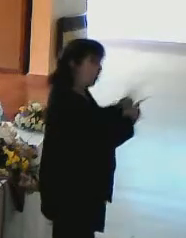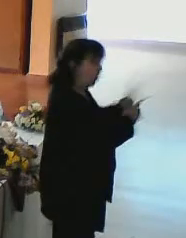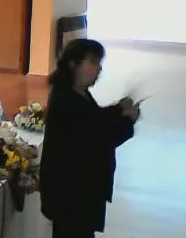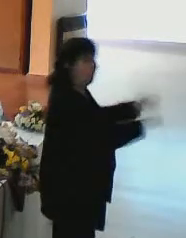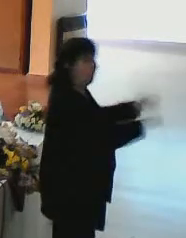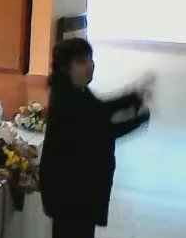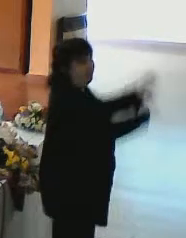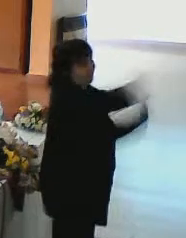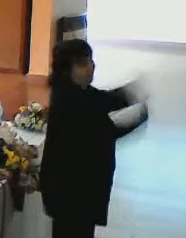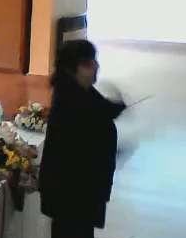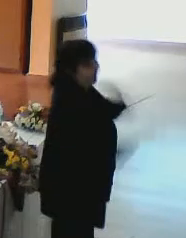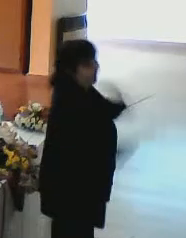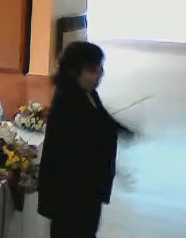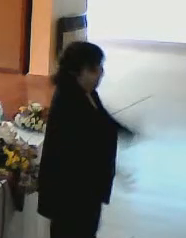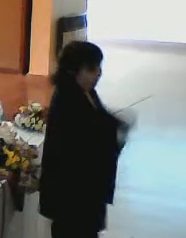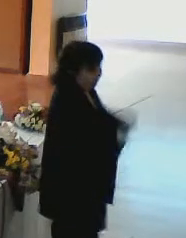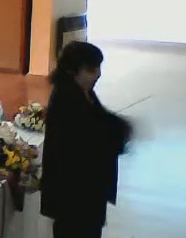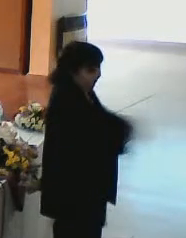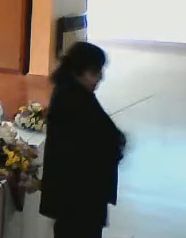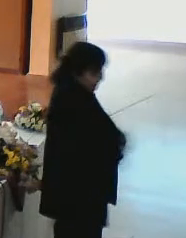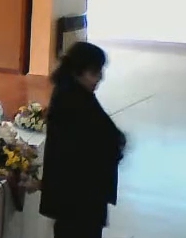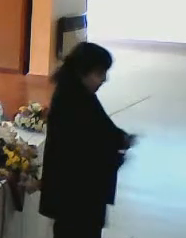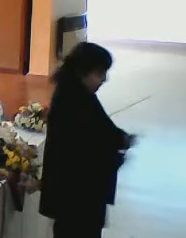con la perspectiva de los padres.